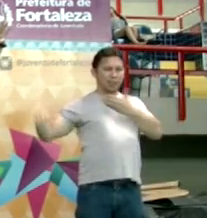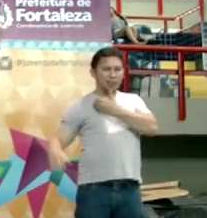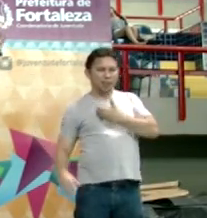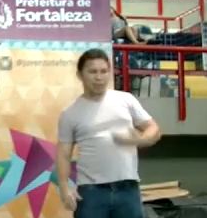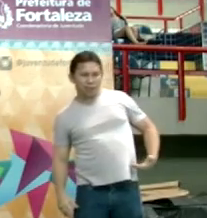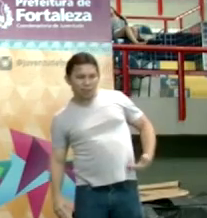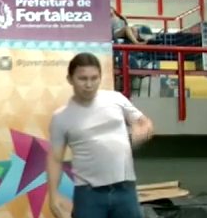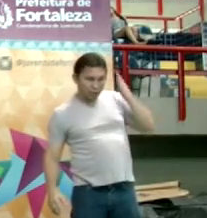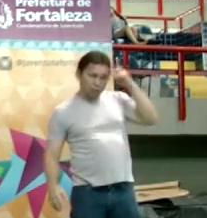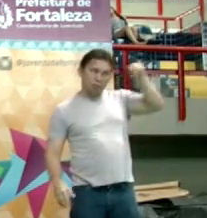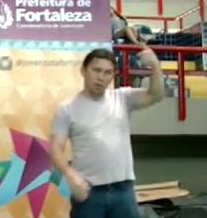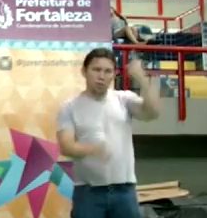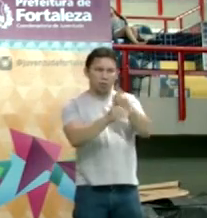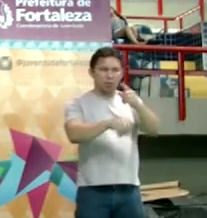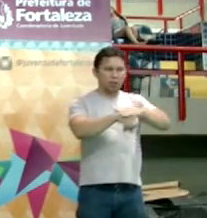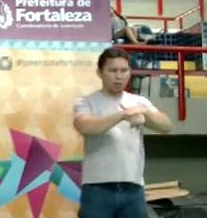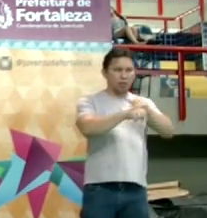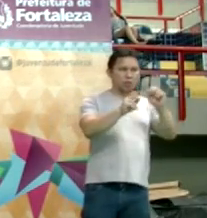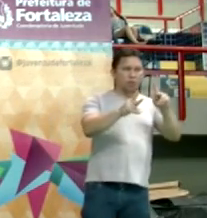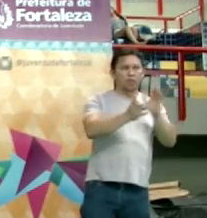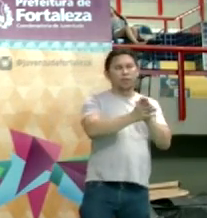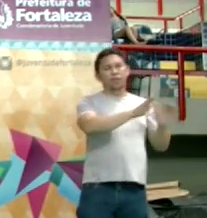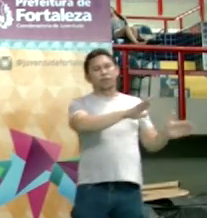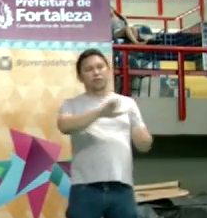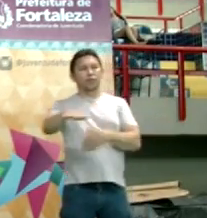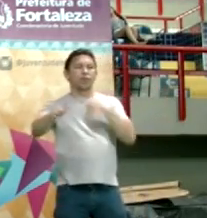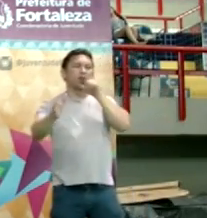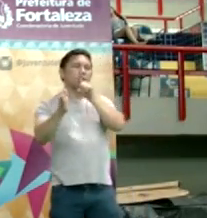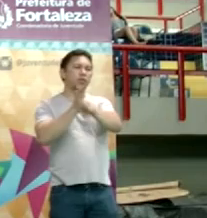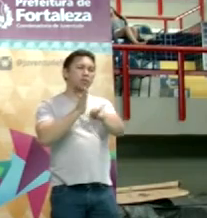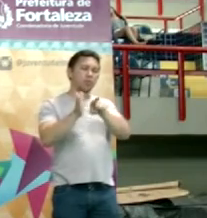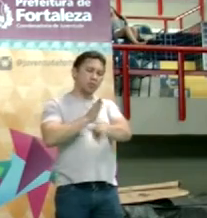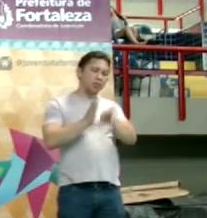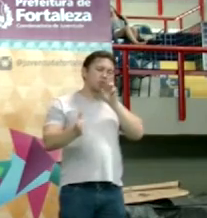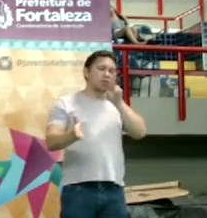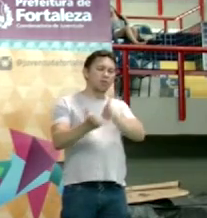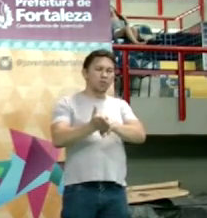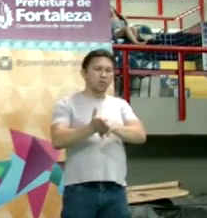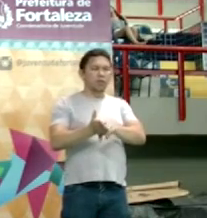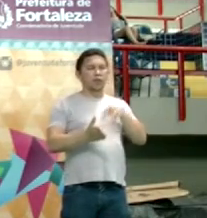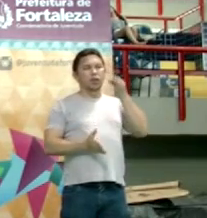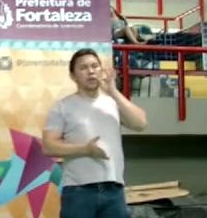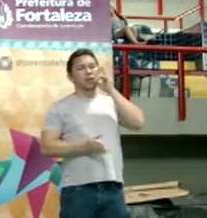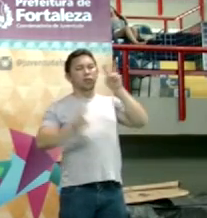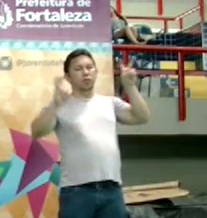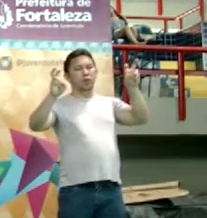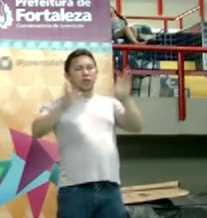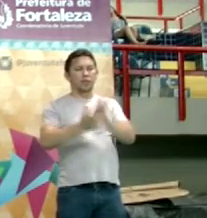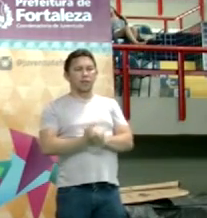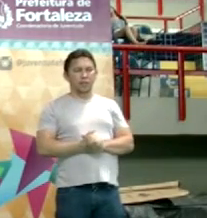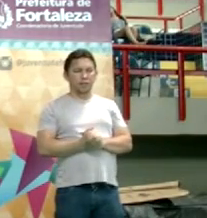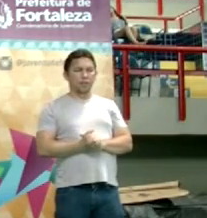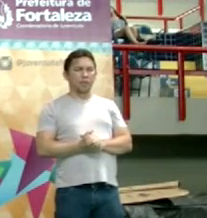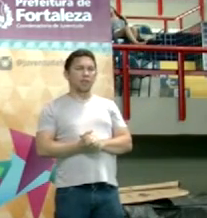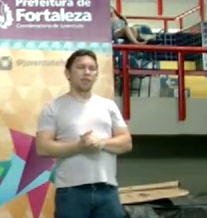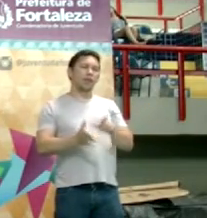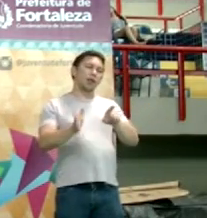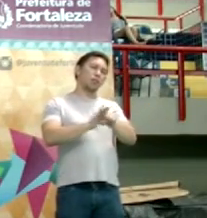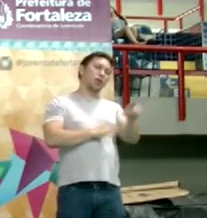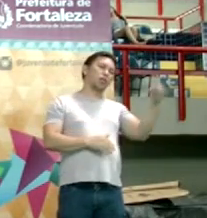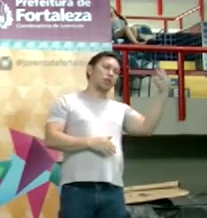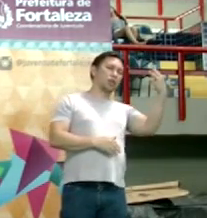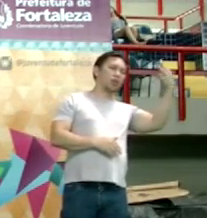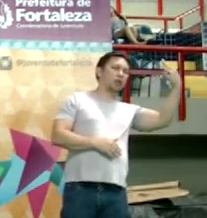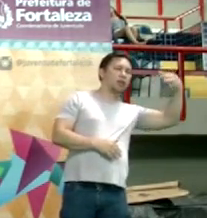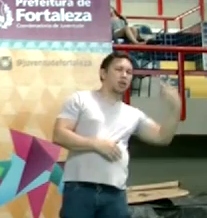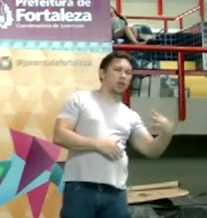dia. Ora, então, vamos resolver as questõezinhas de café. É a terceira e a quarta.